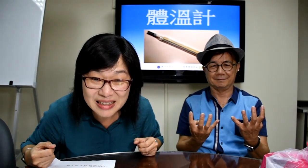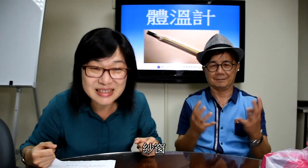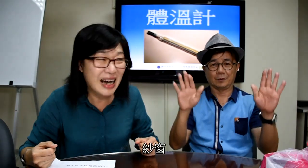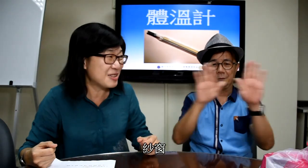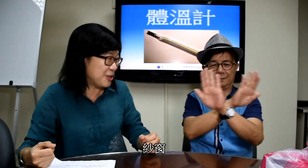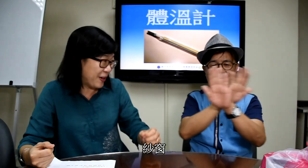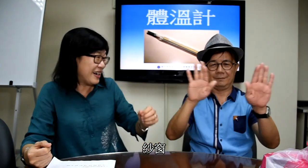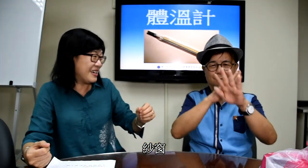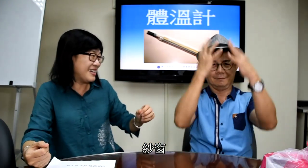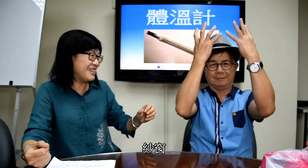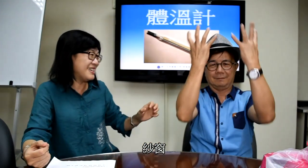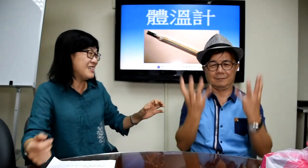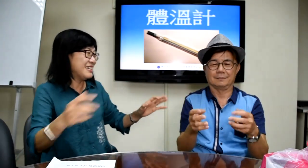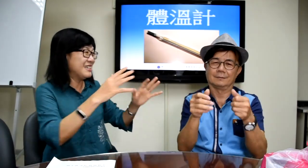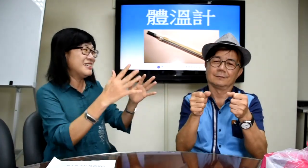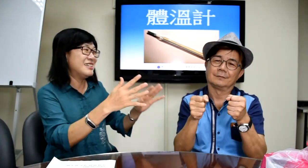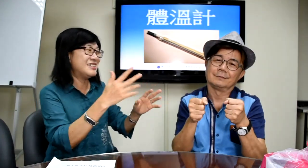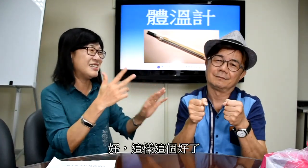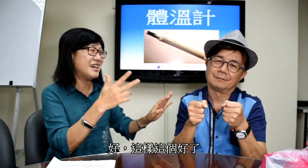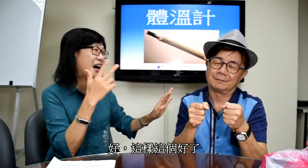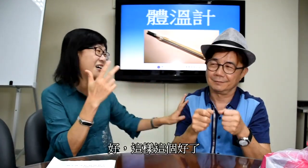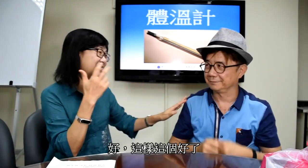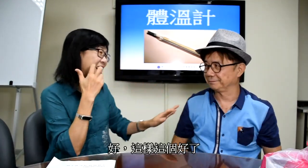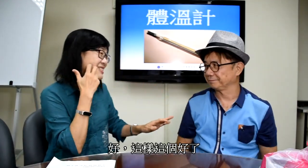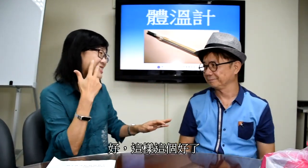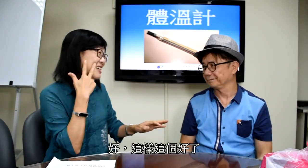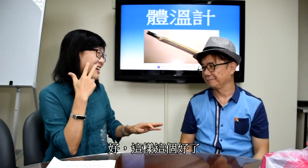纱窗。好，加这个好了。